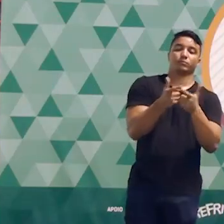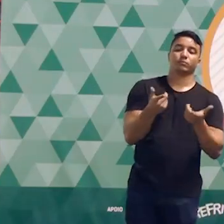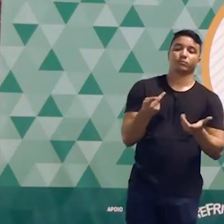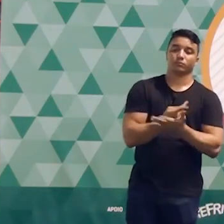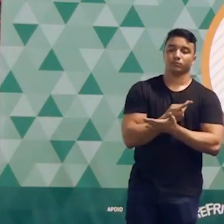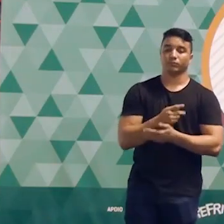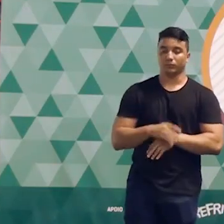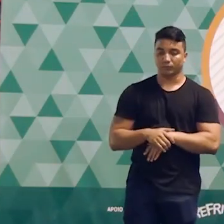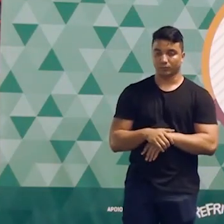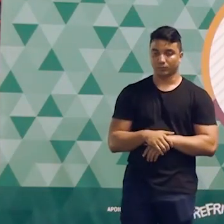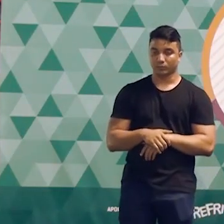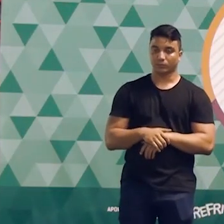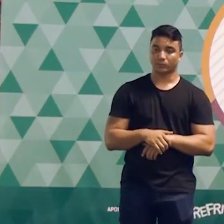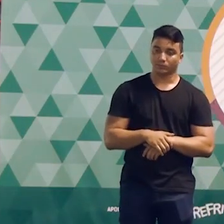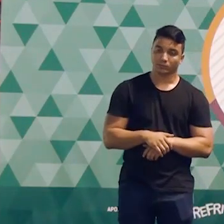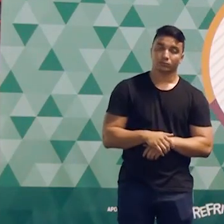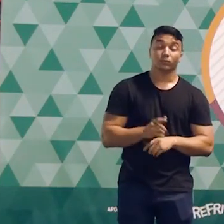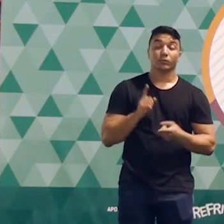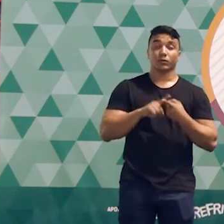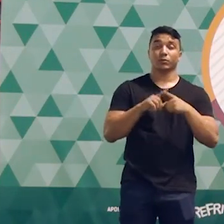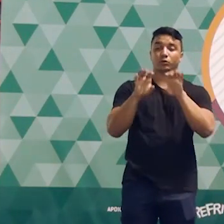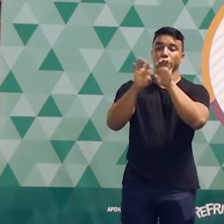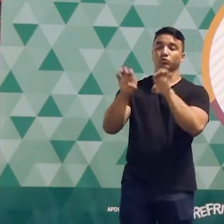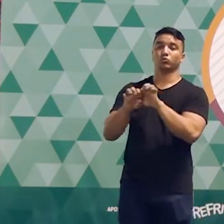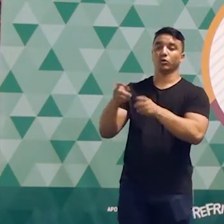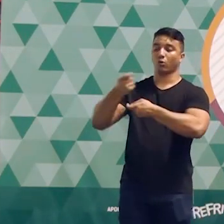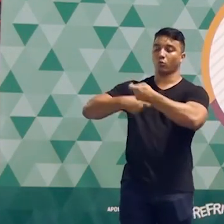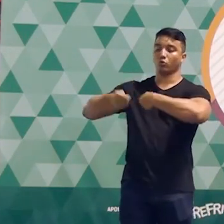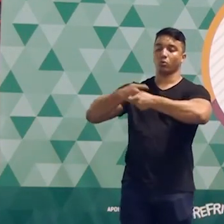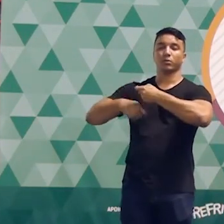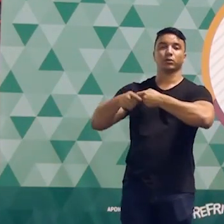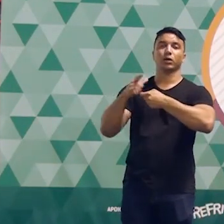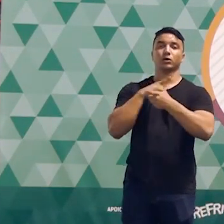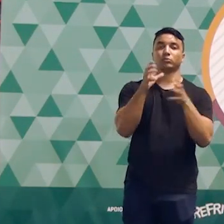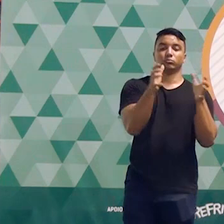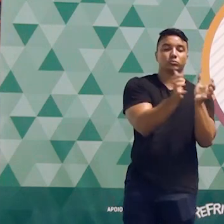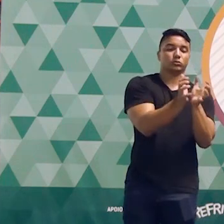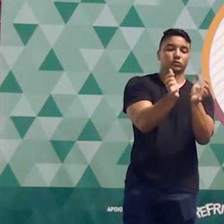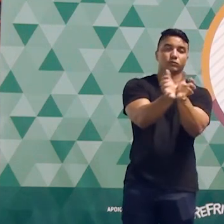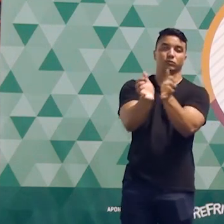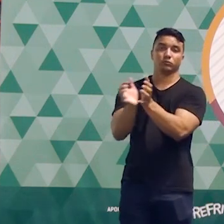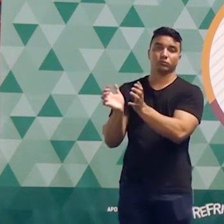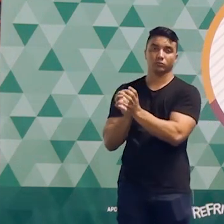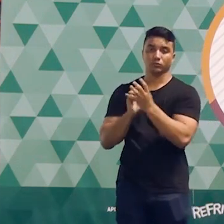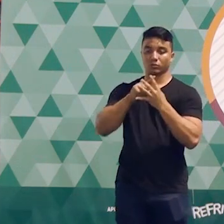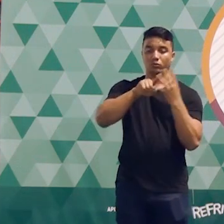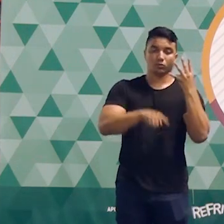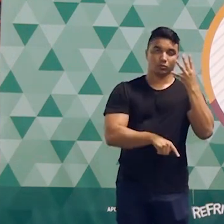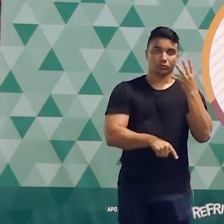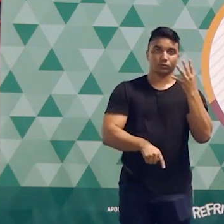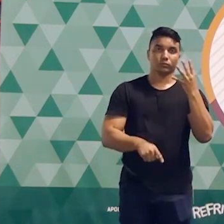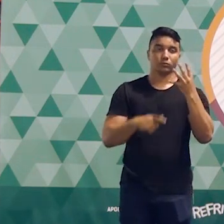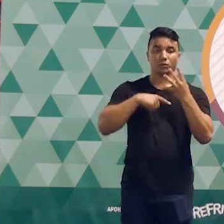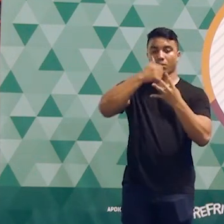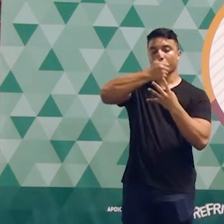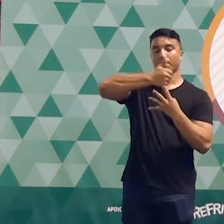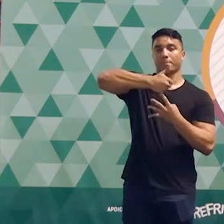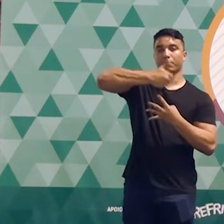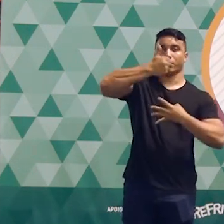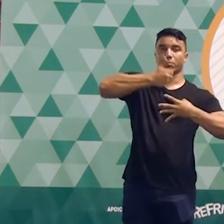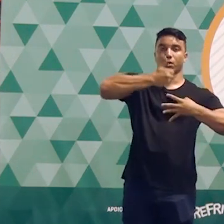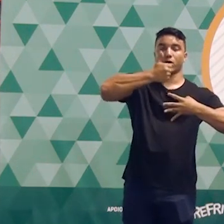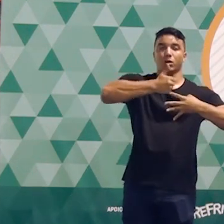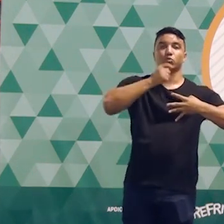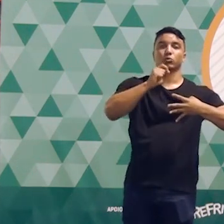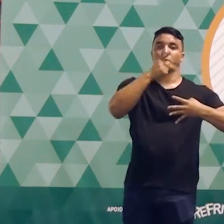É uma ideia. E a estrutura econômica. A gente se divide economicamente em 4 setores. O primário, que é